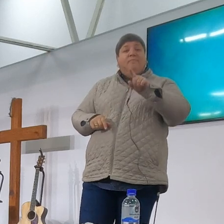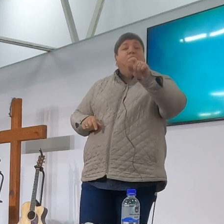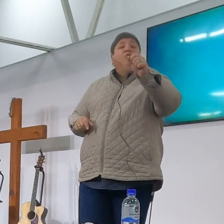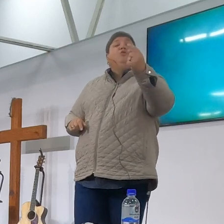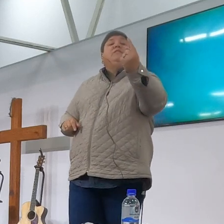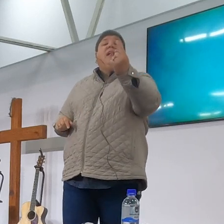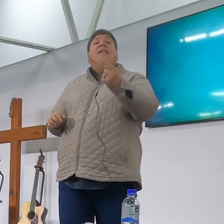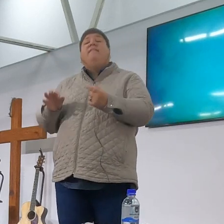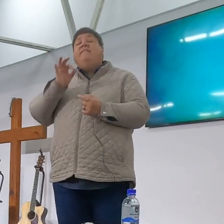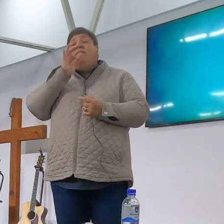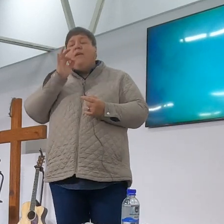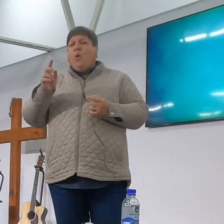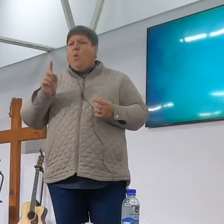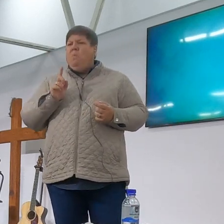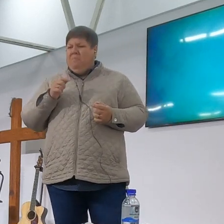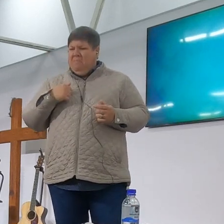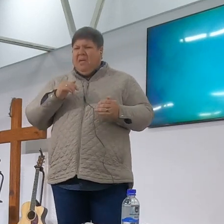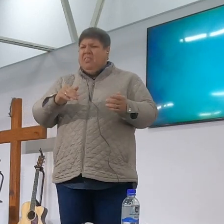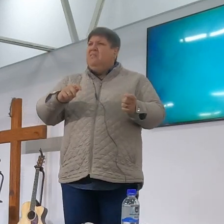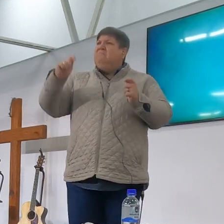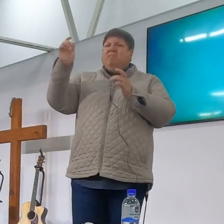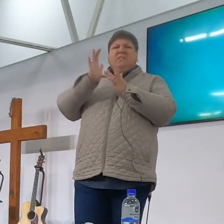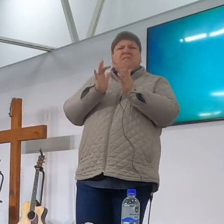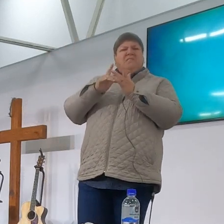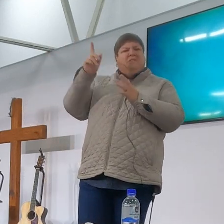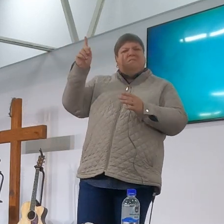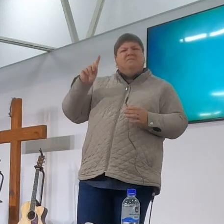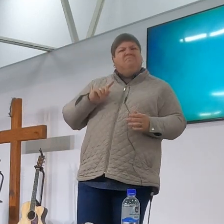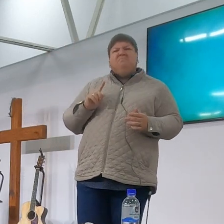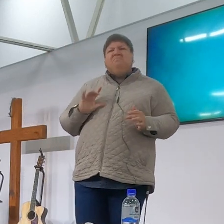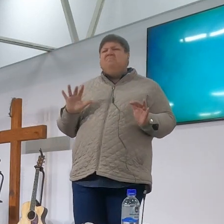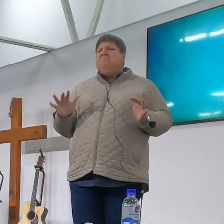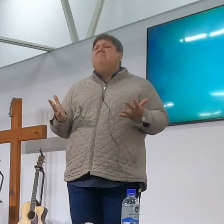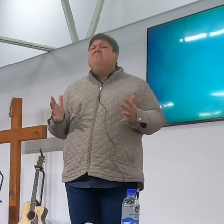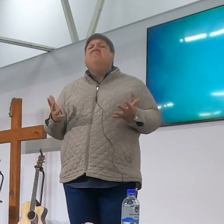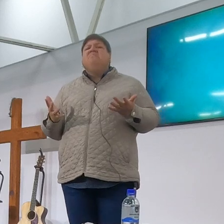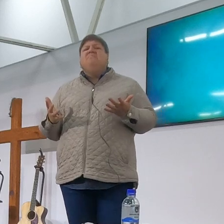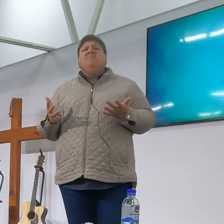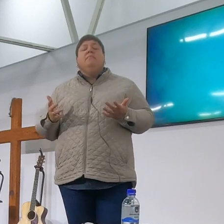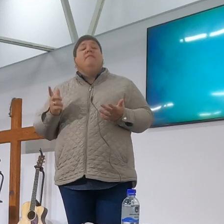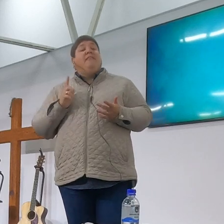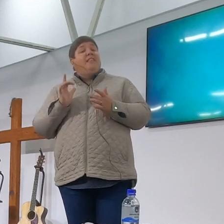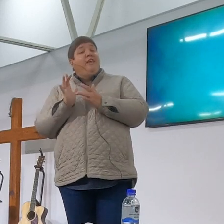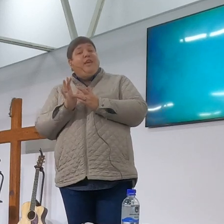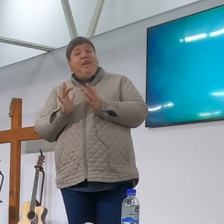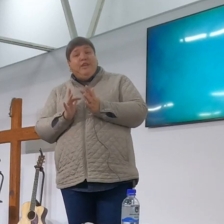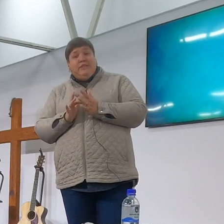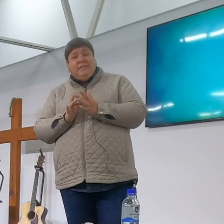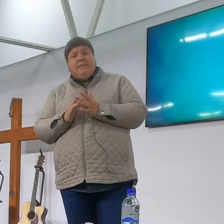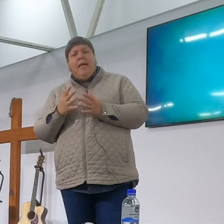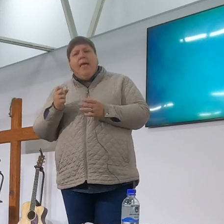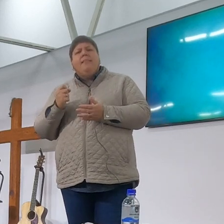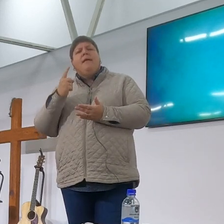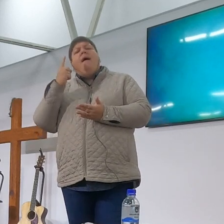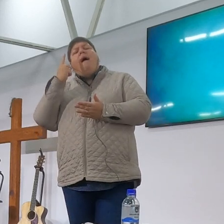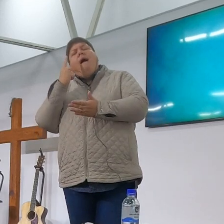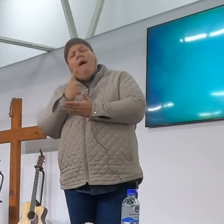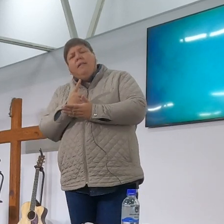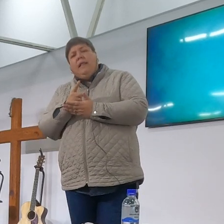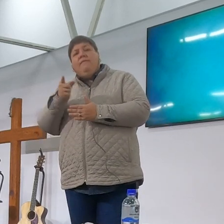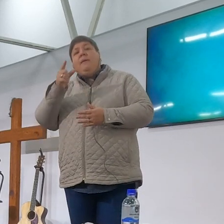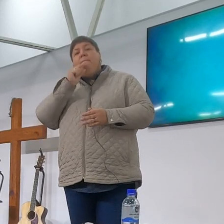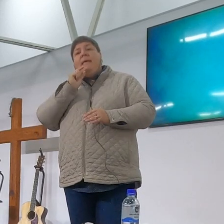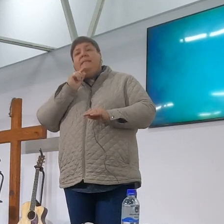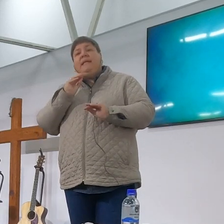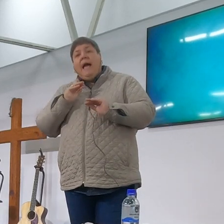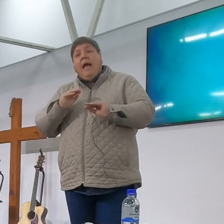vraag vra, hoekom bring hulle die kinders na Jesus toe? En die rede daarvoor is basis net, want Jesus het constant vir die mense